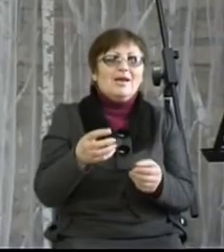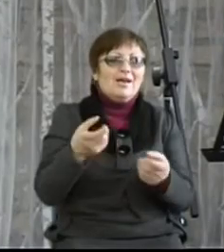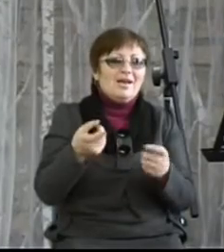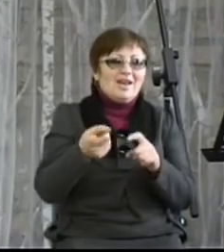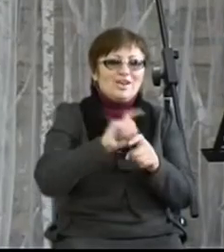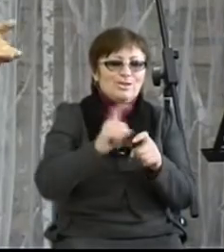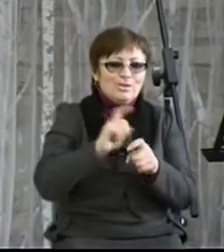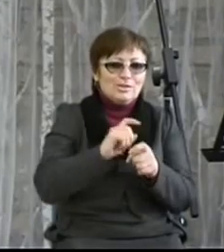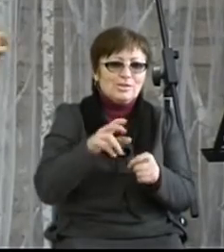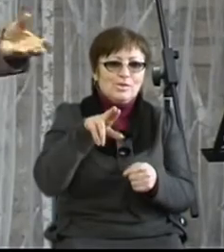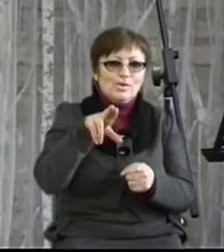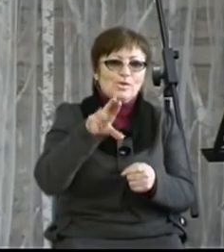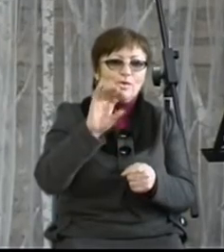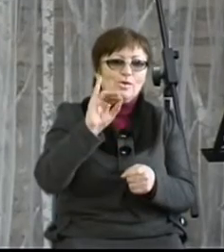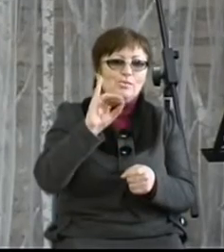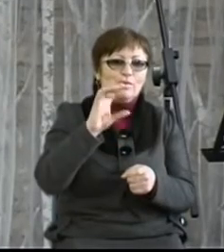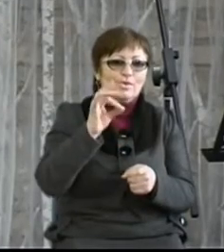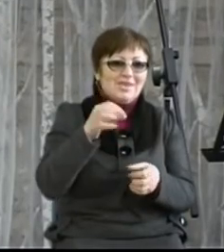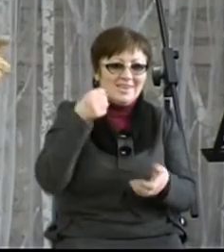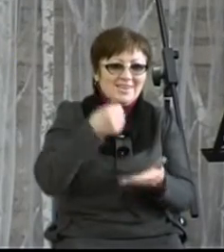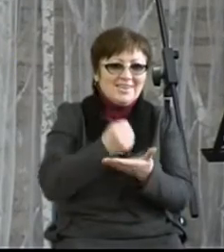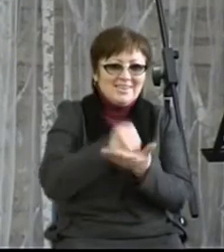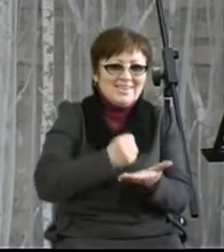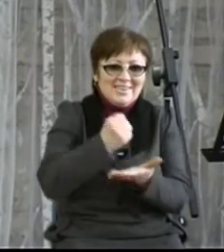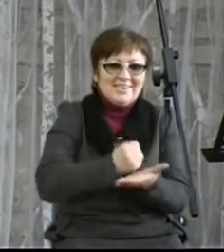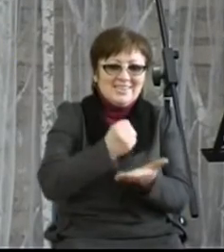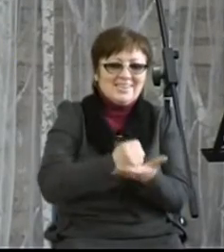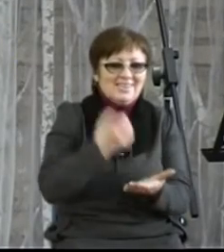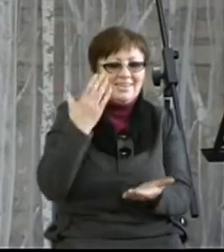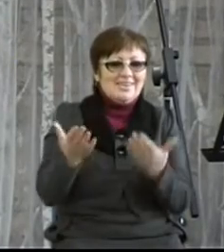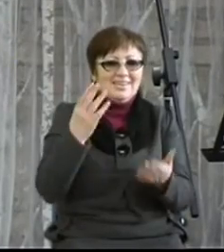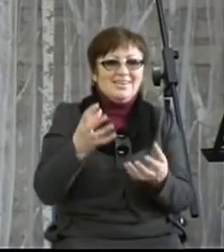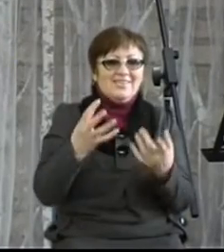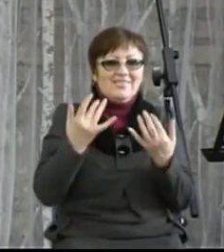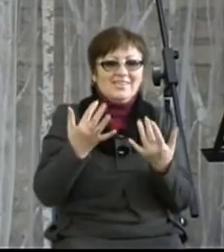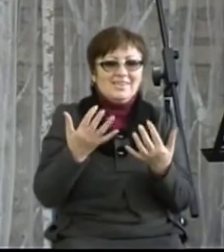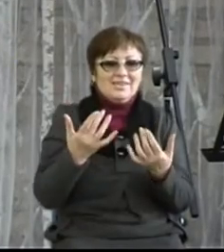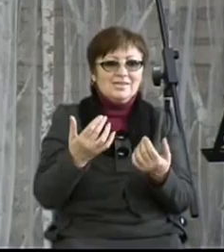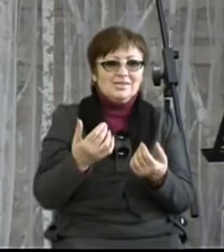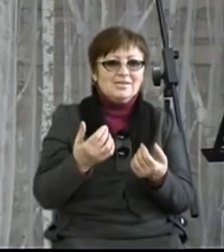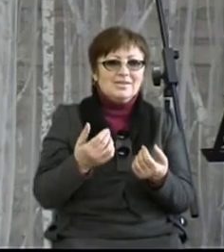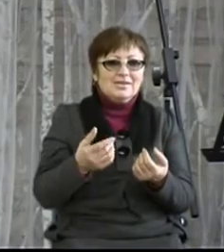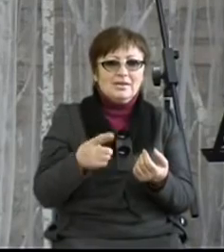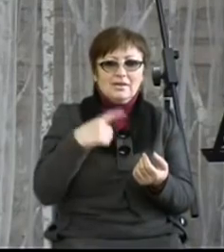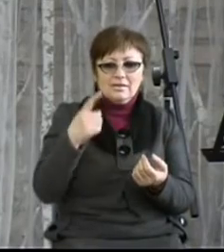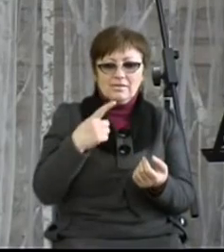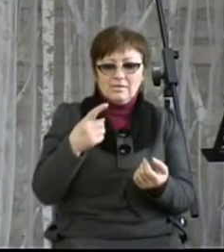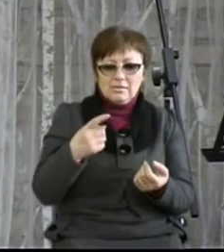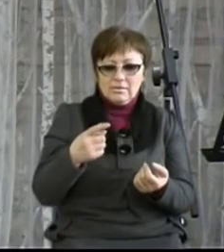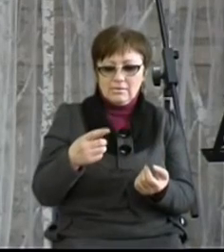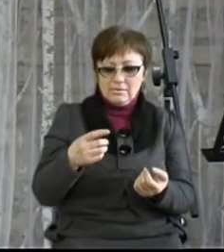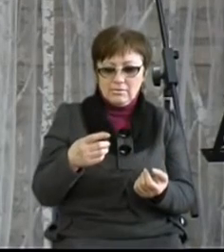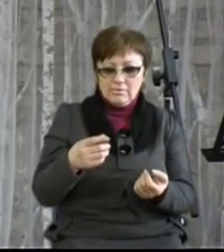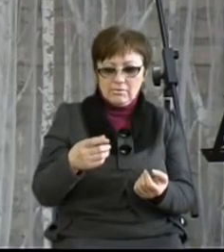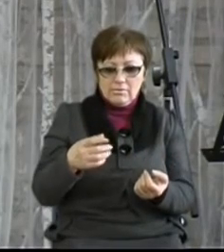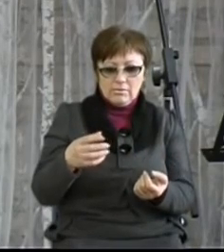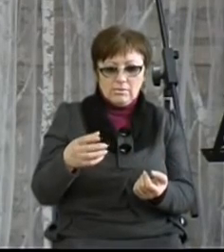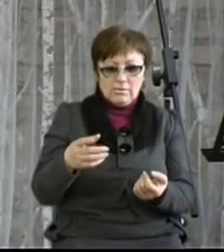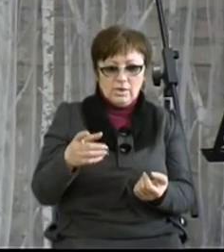что это как его пюре не сделано, картошка отварная. Я говорю: «Ну мы же на пюре договаривались». Он говорит: «Ну у меня дома всегда папа это делал, это мужская сила